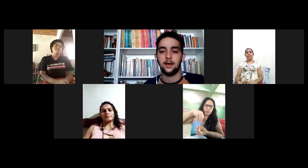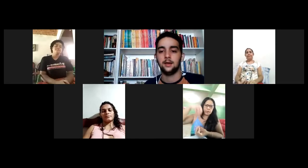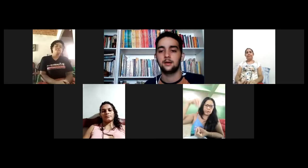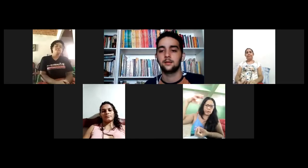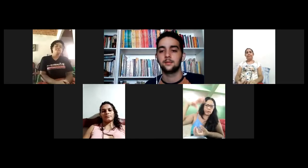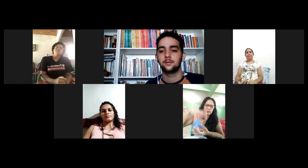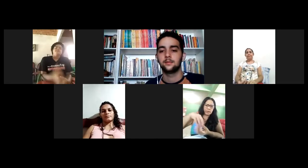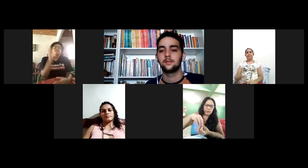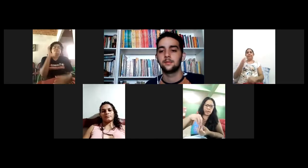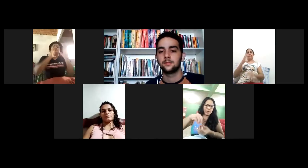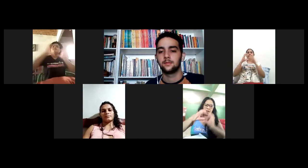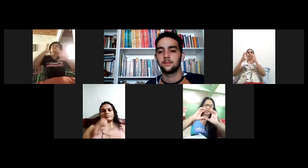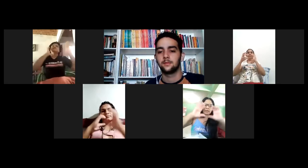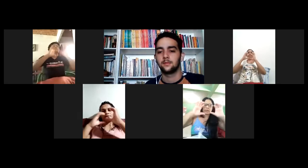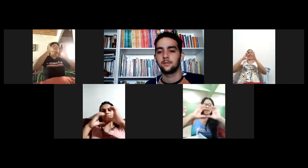cantar,